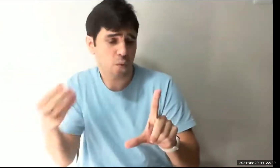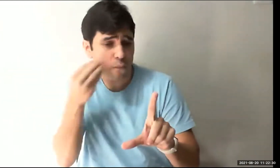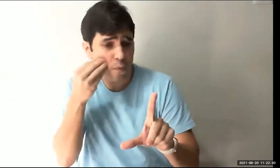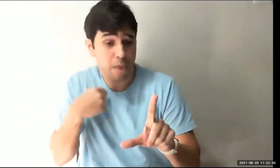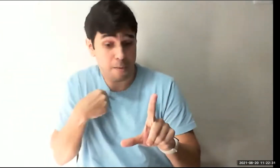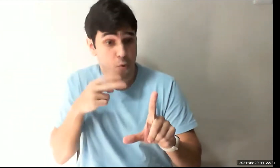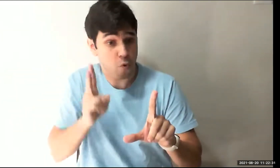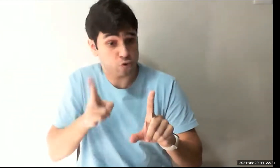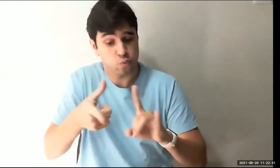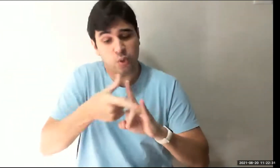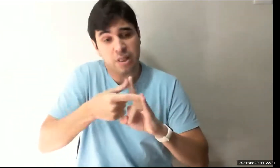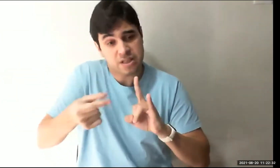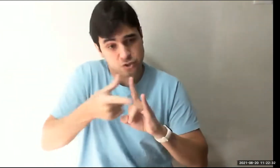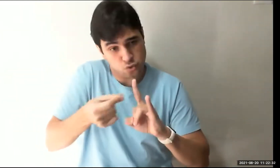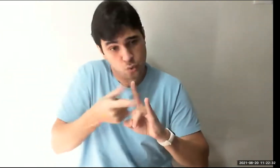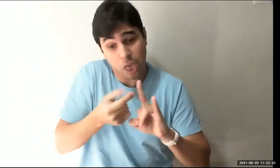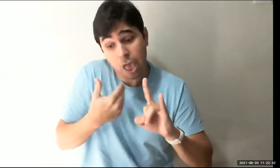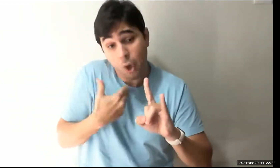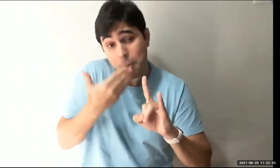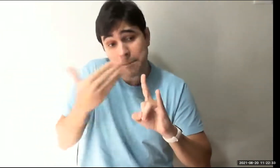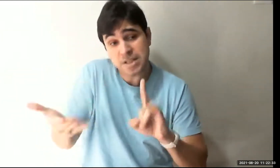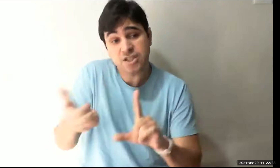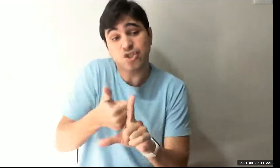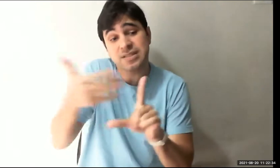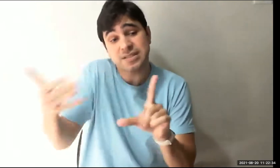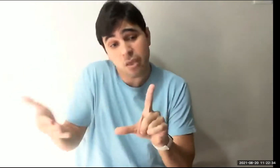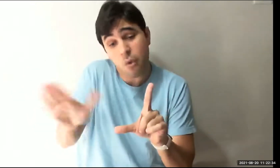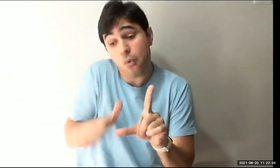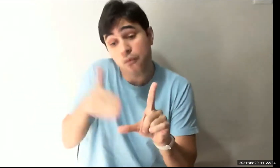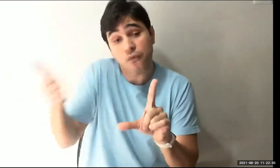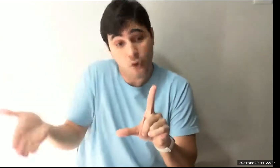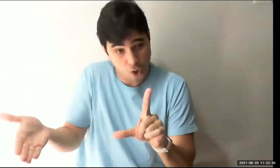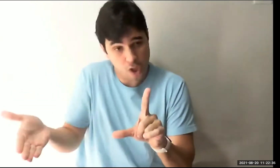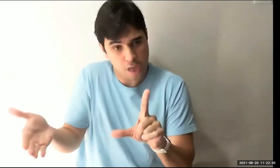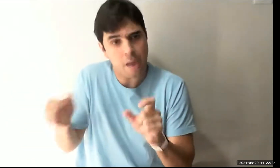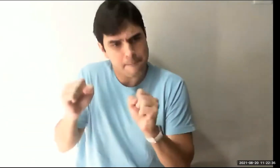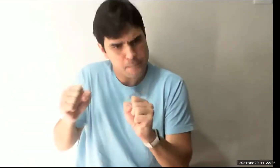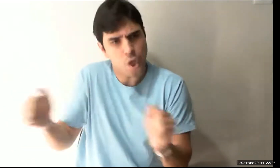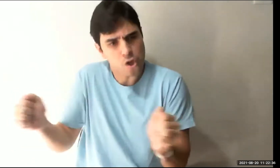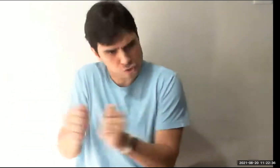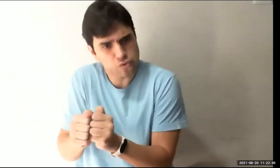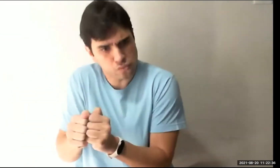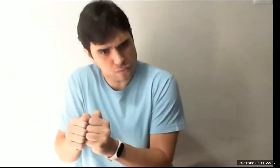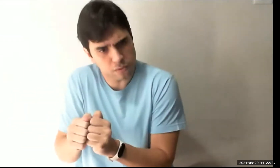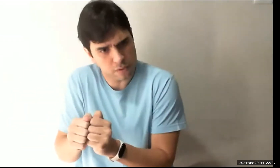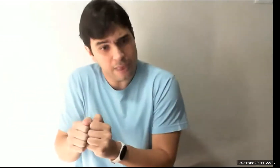bastante. Então, o que eu proponho é isso, assim como está acontecendo com o manuário, que possamos criar